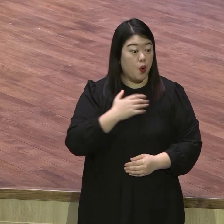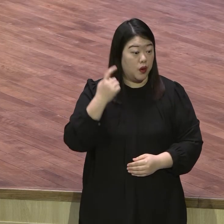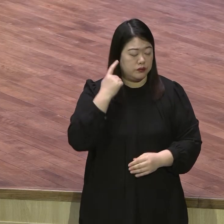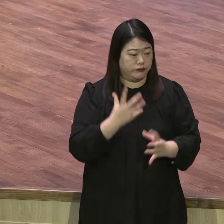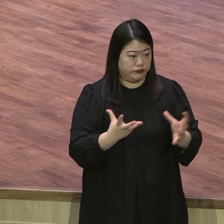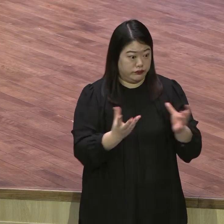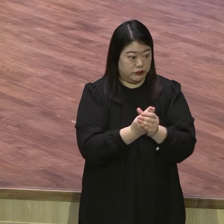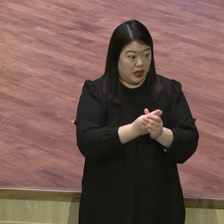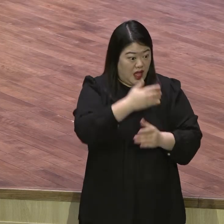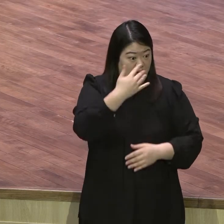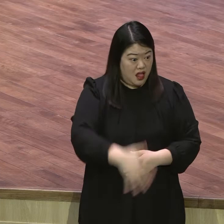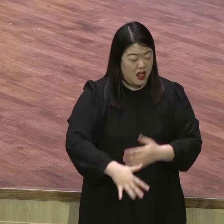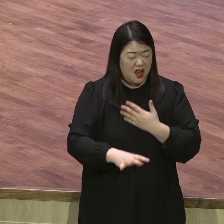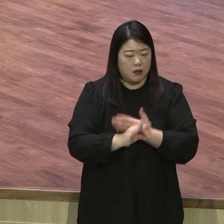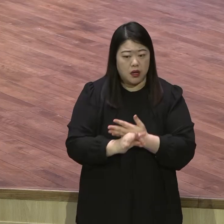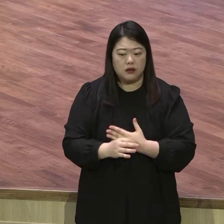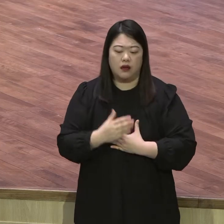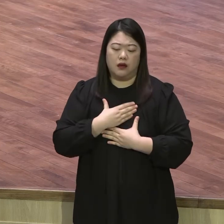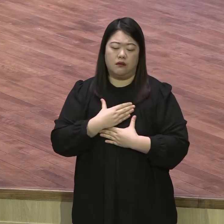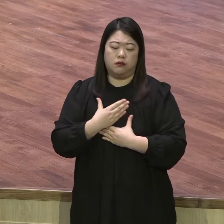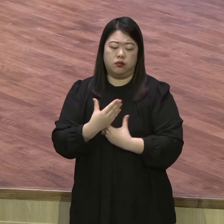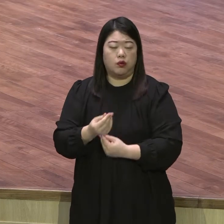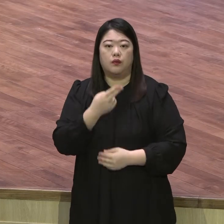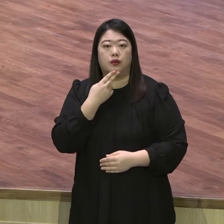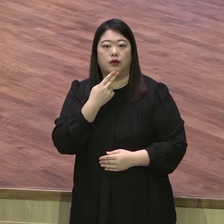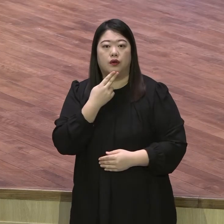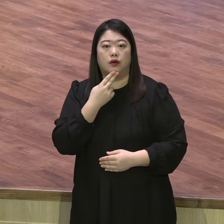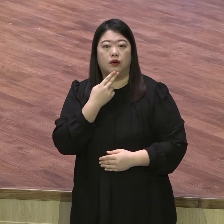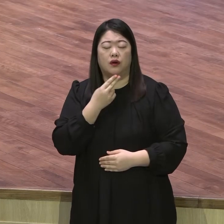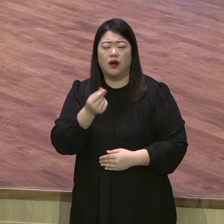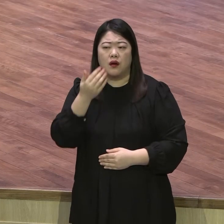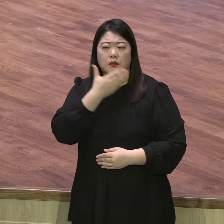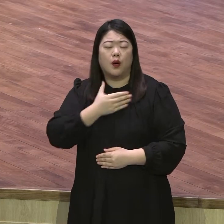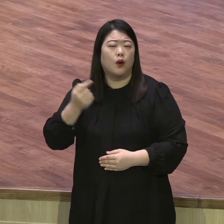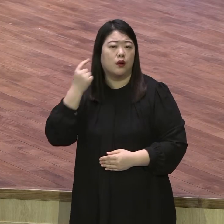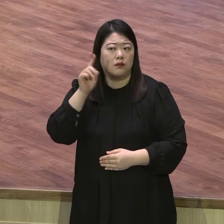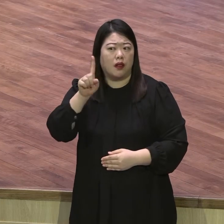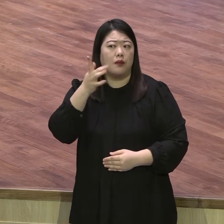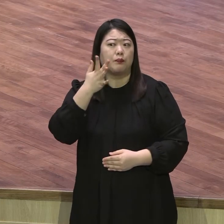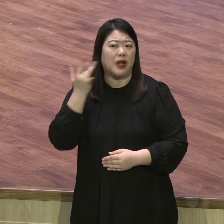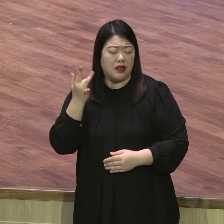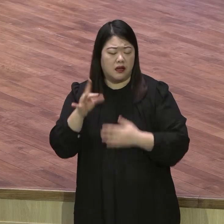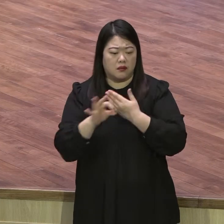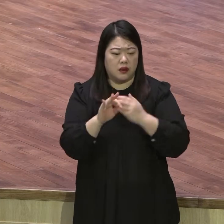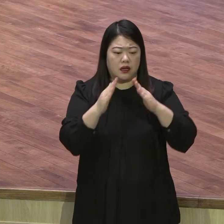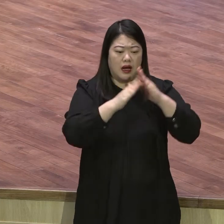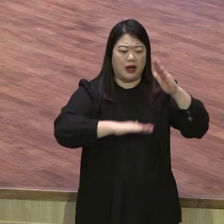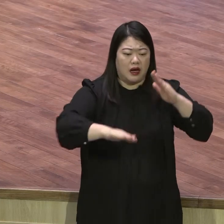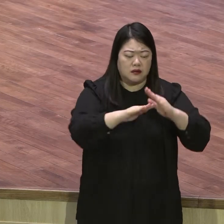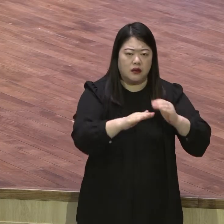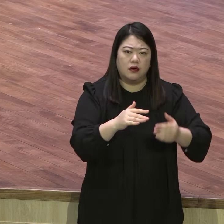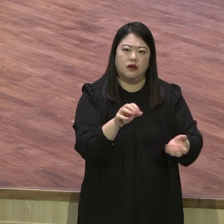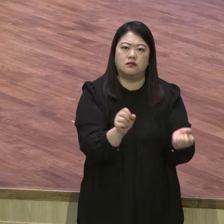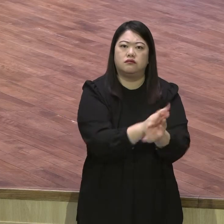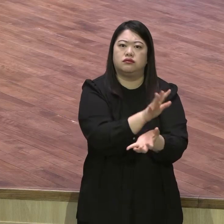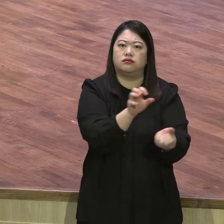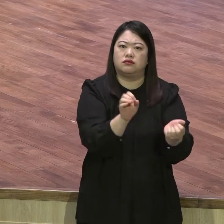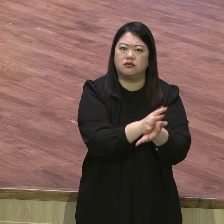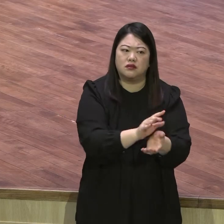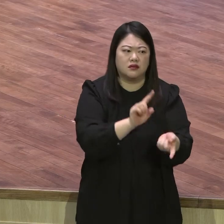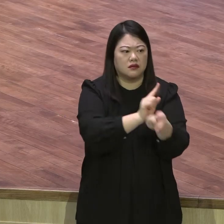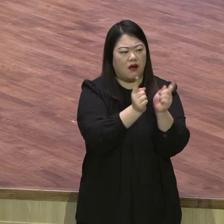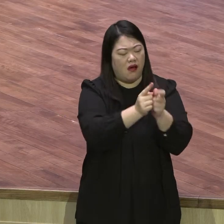없지요. 복음이 없는 가정은 막 불화하지요. 서로 책임 전가하고 서로